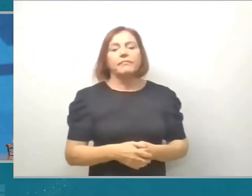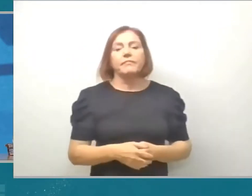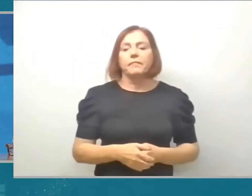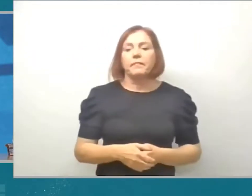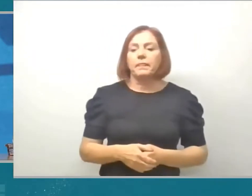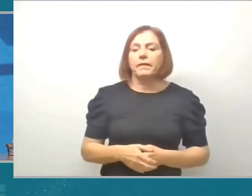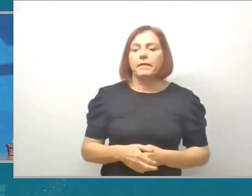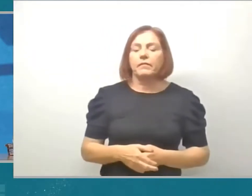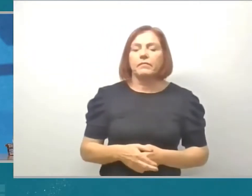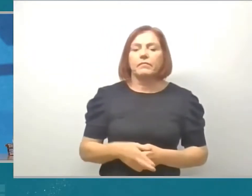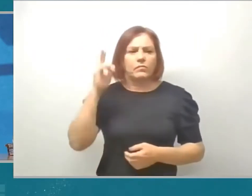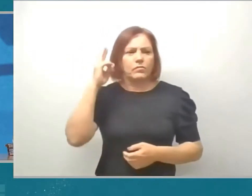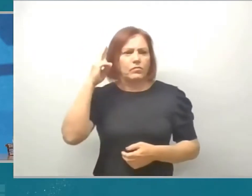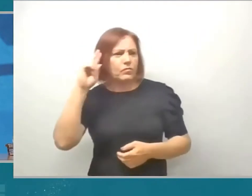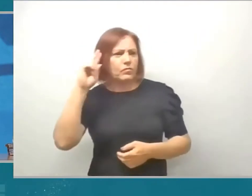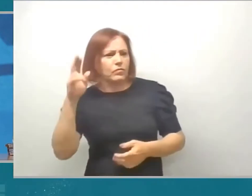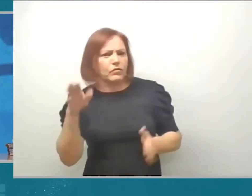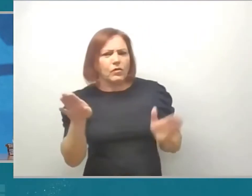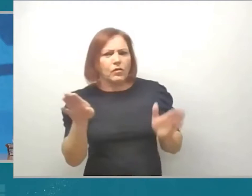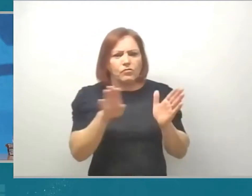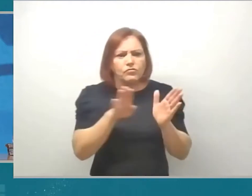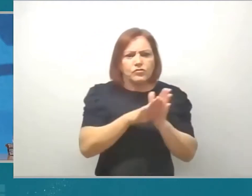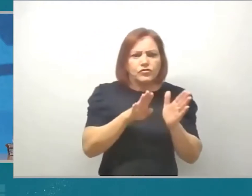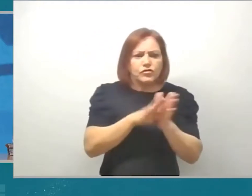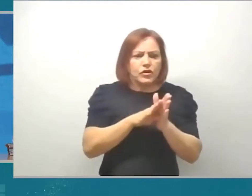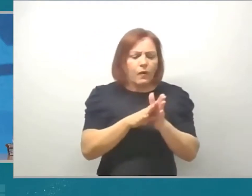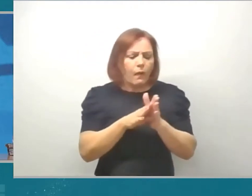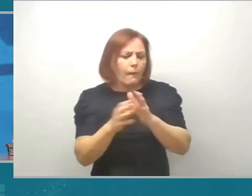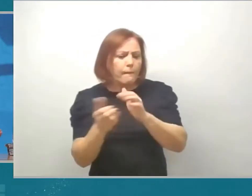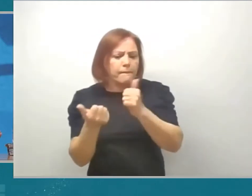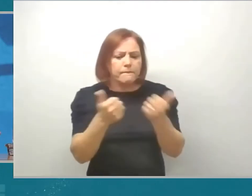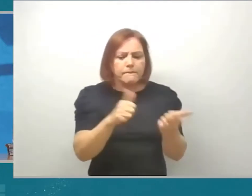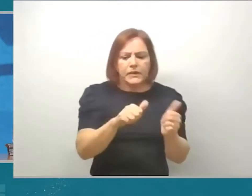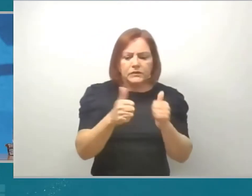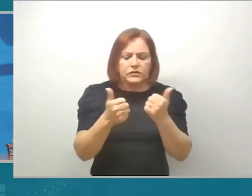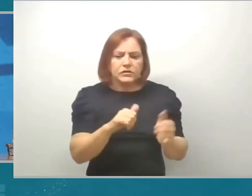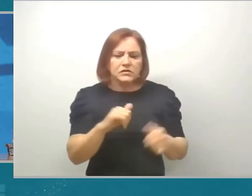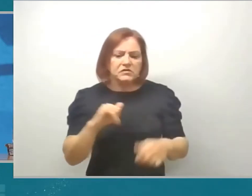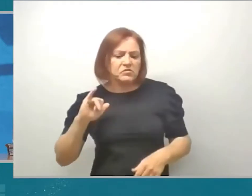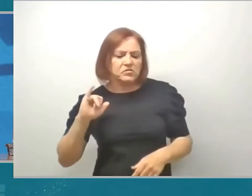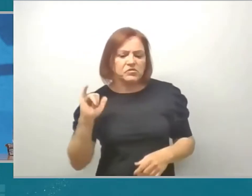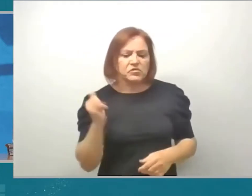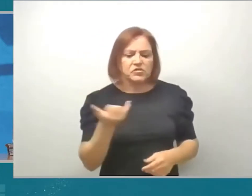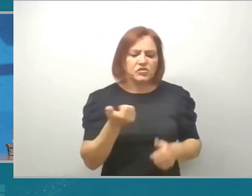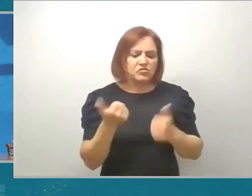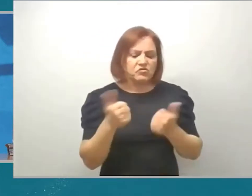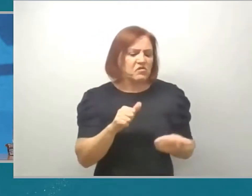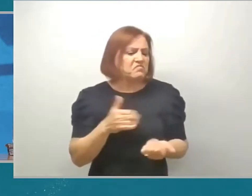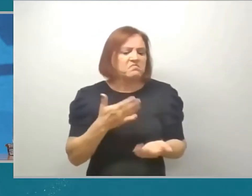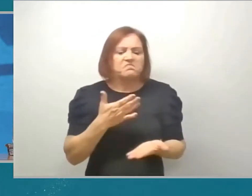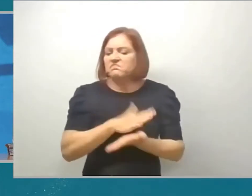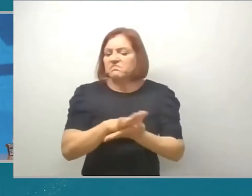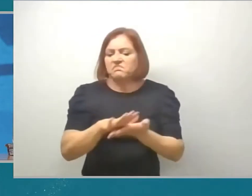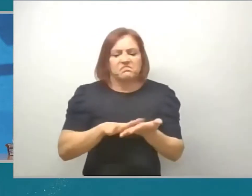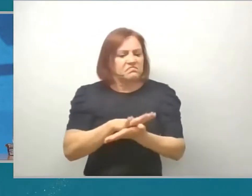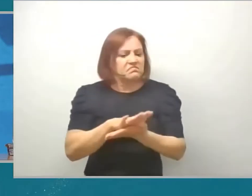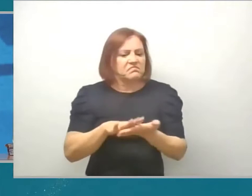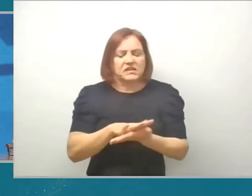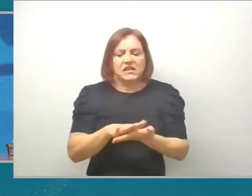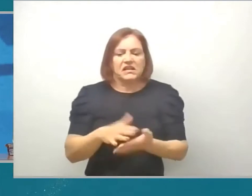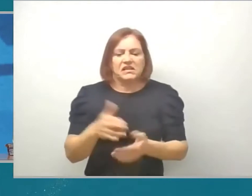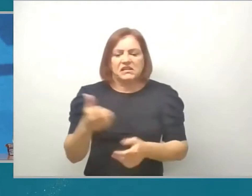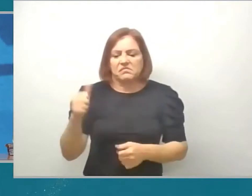veio, então o batismo de João não tem mais valor. Não é verdade, irmãos? Eu prefiro batizar,